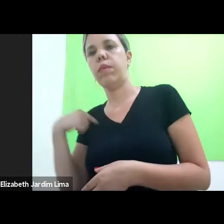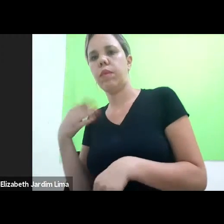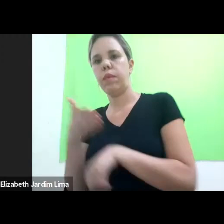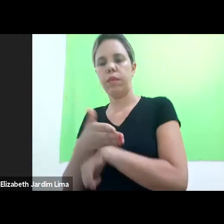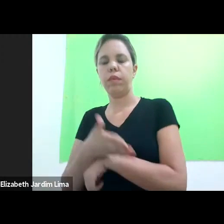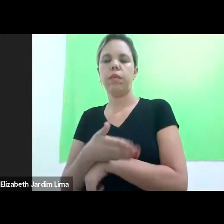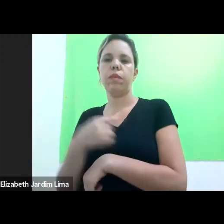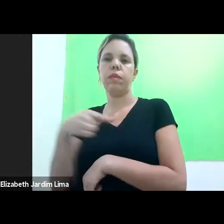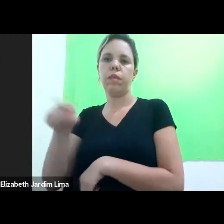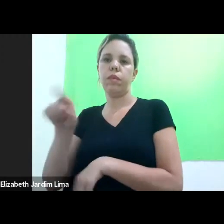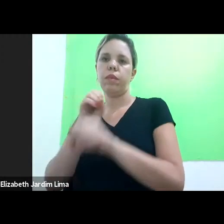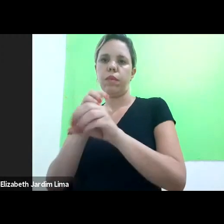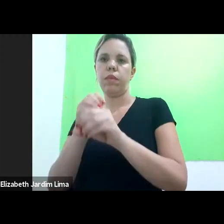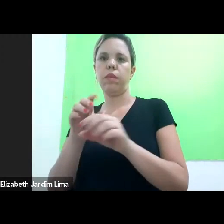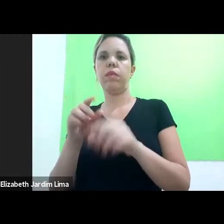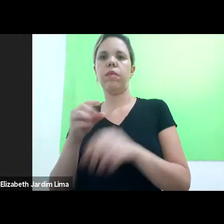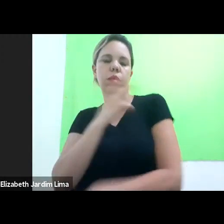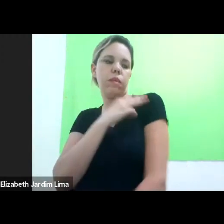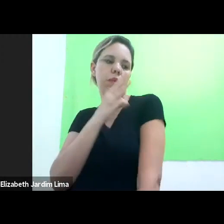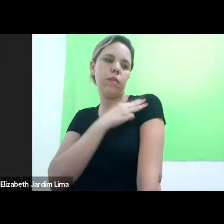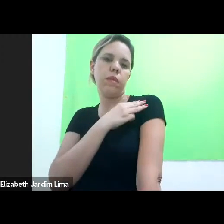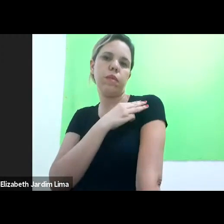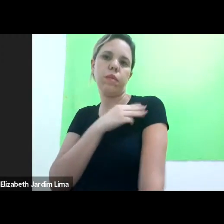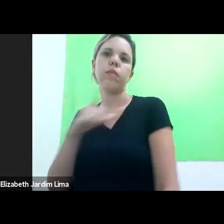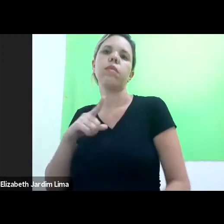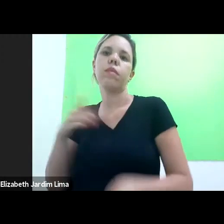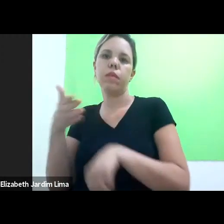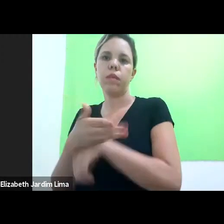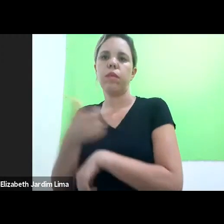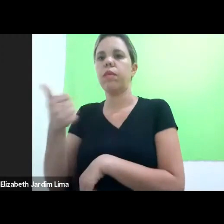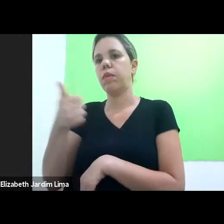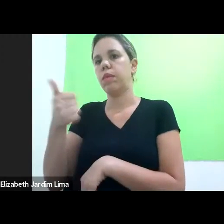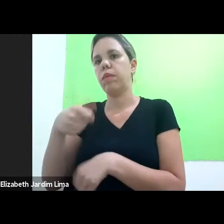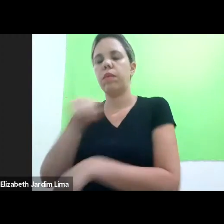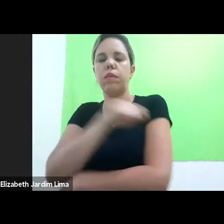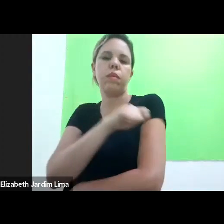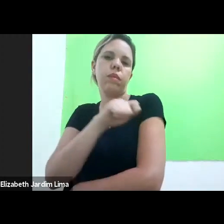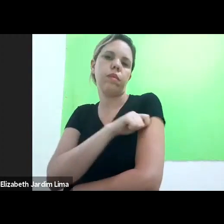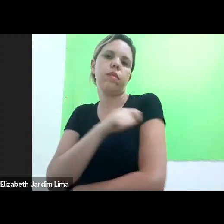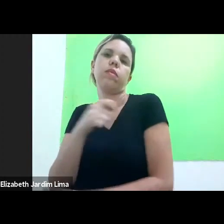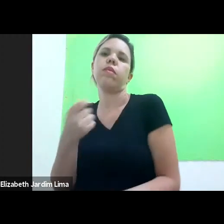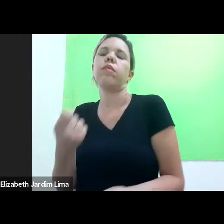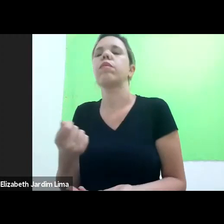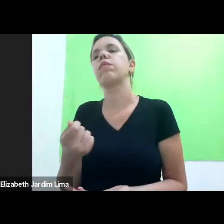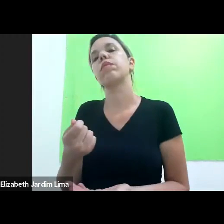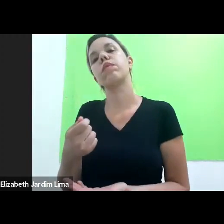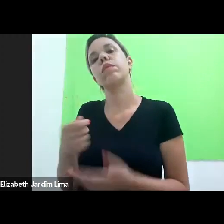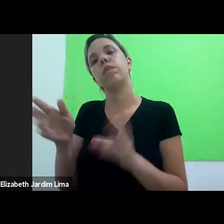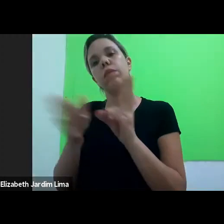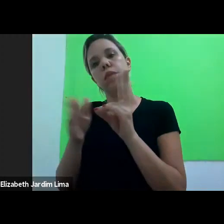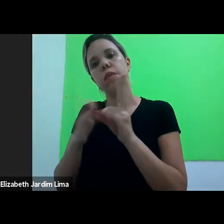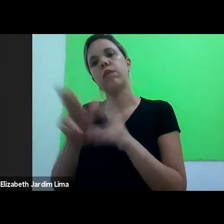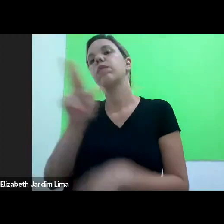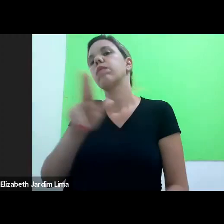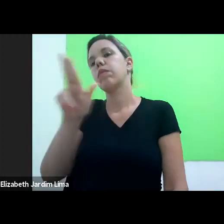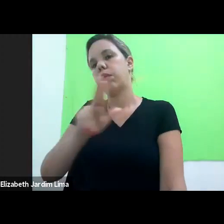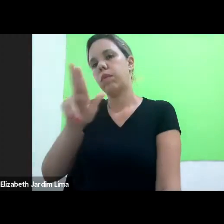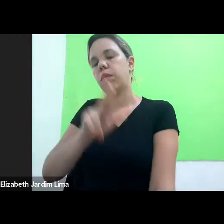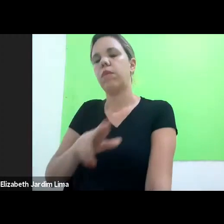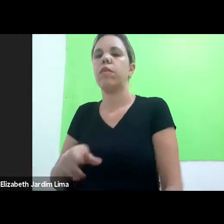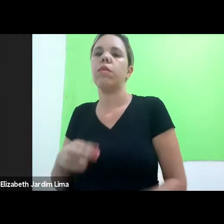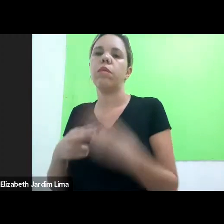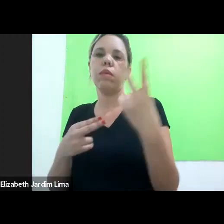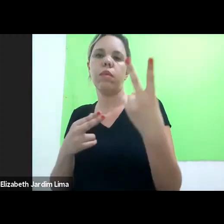para o ensino médio, houve a entrada das primeiras estudantes indígenas da minha comunidade na universidade, né? Duas